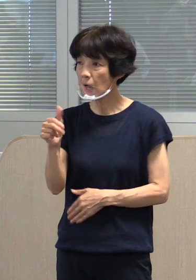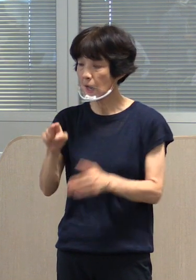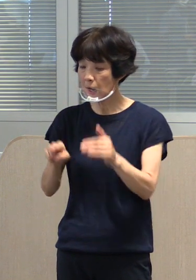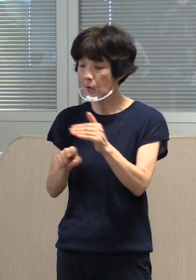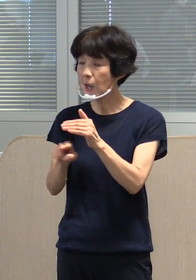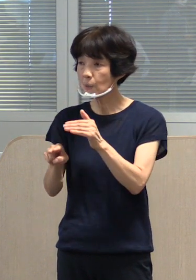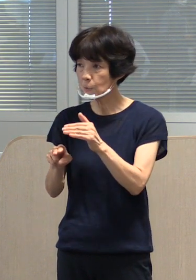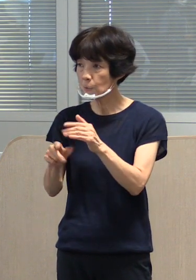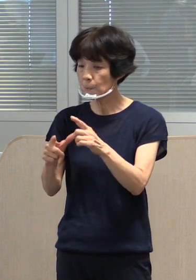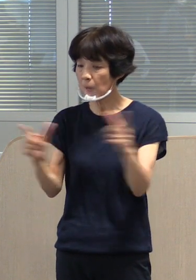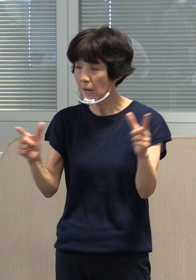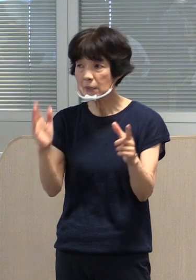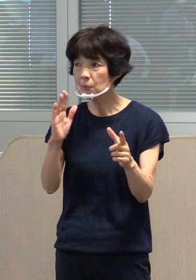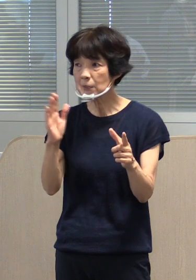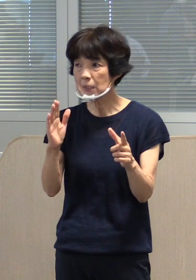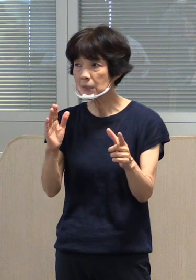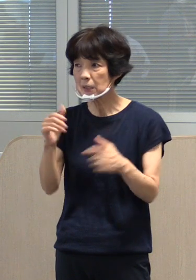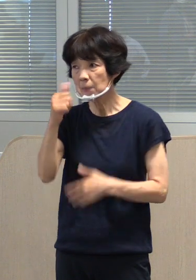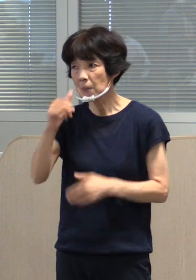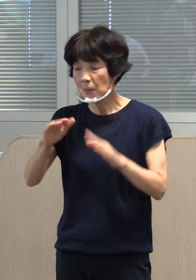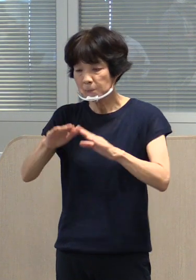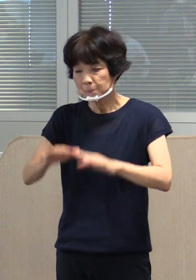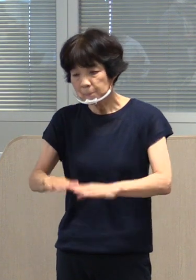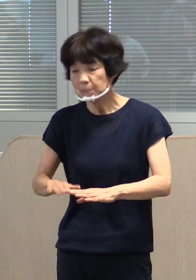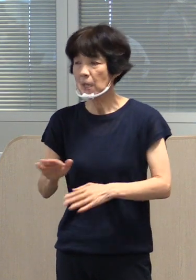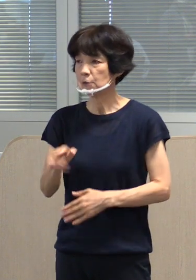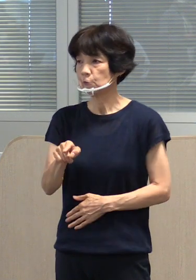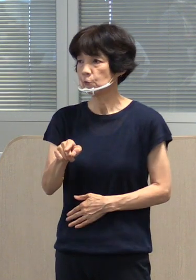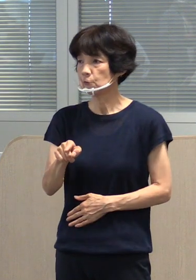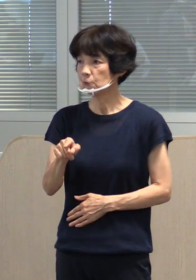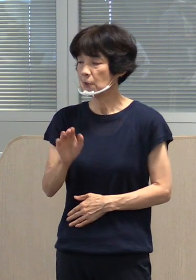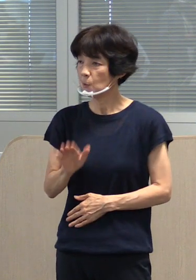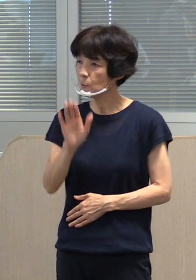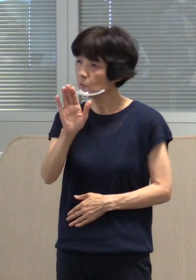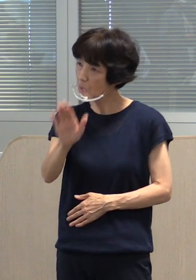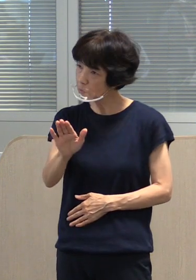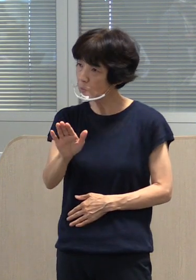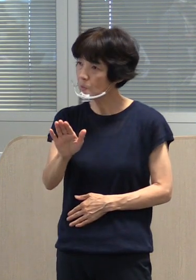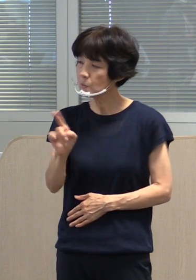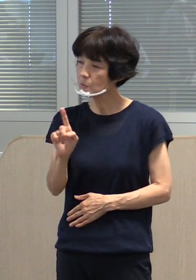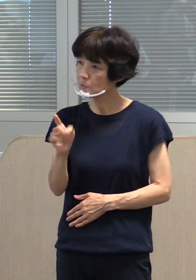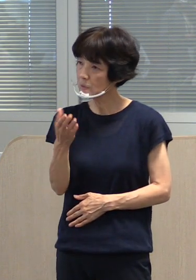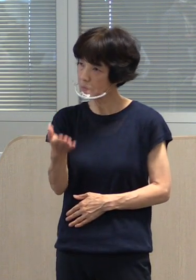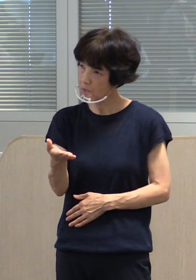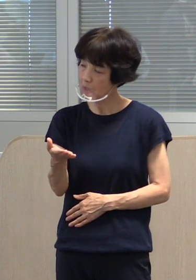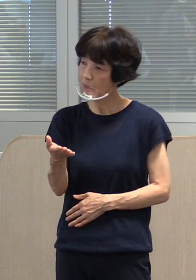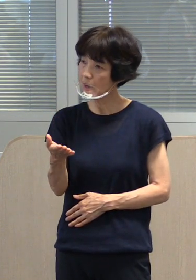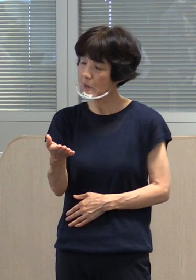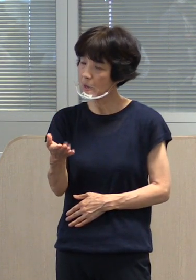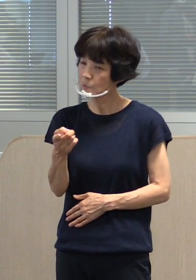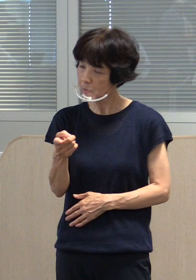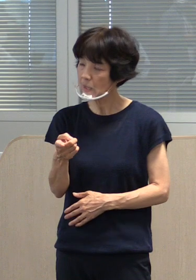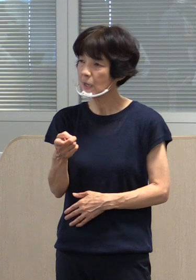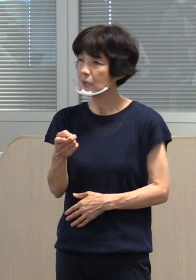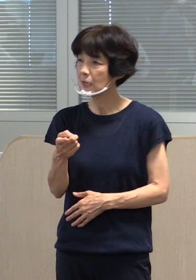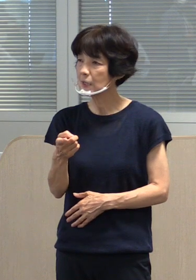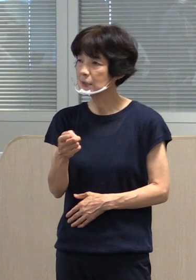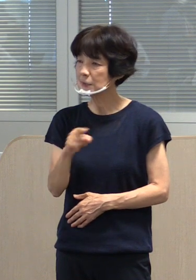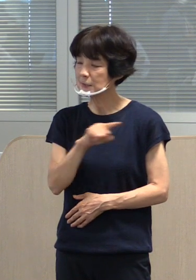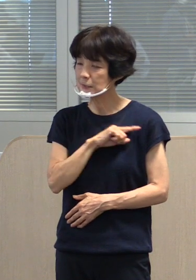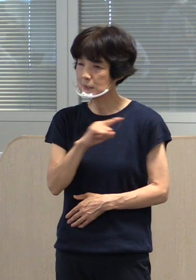拡大までね行かないで抑えてるんですよ。ですからこのあとどうなるか、これが一番ね、ま